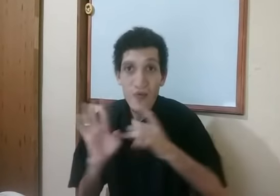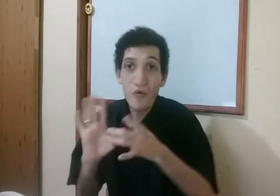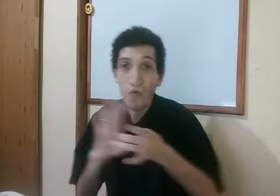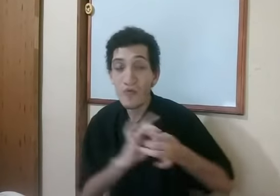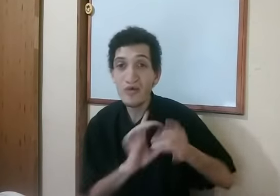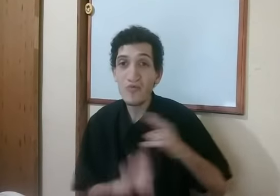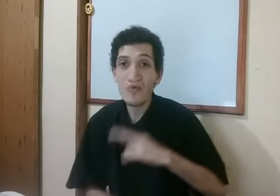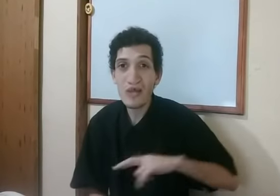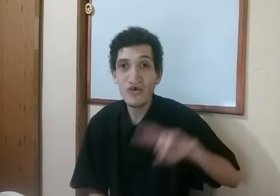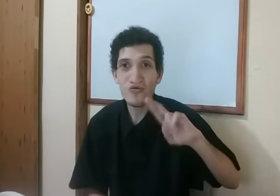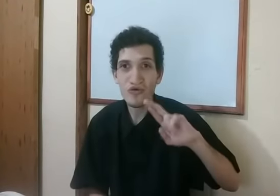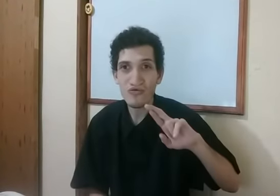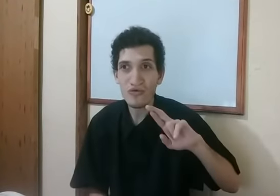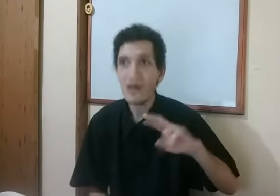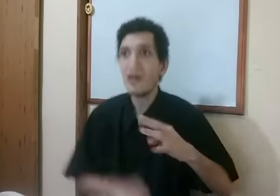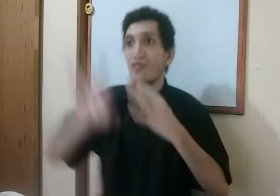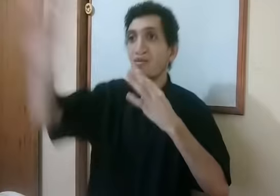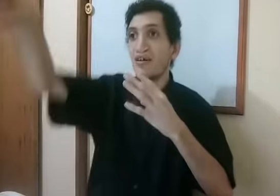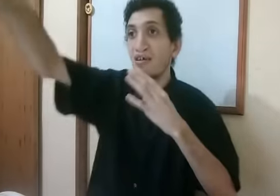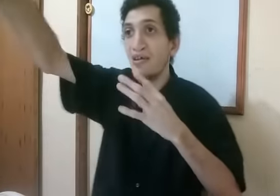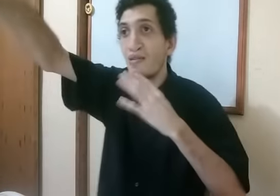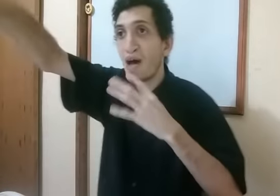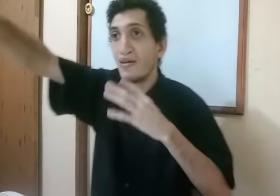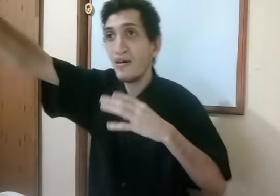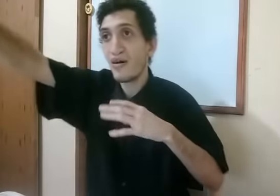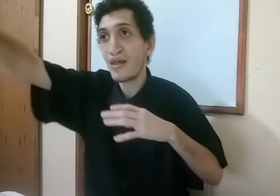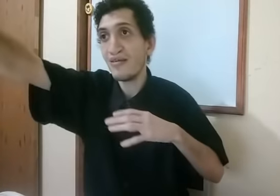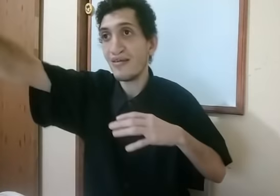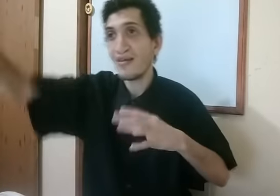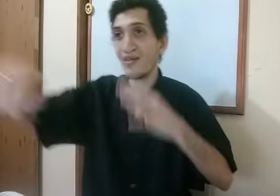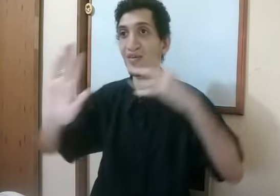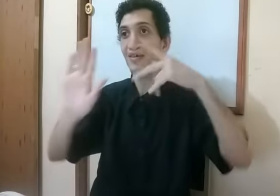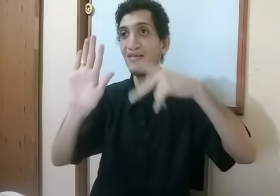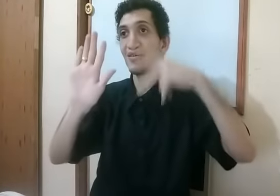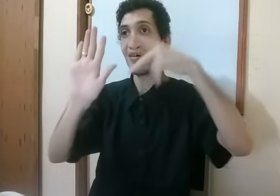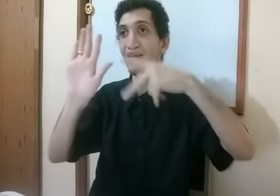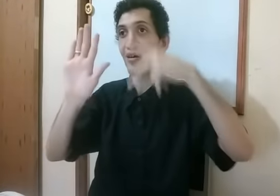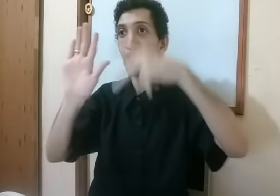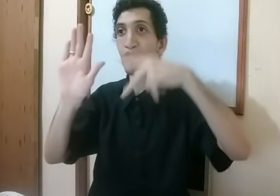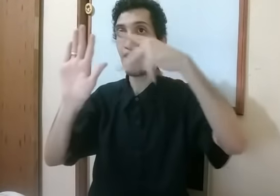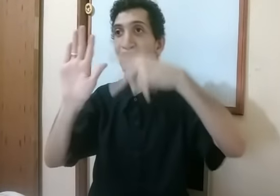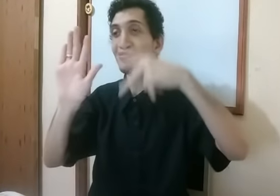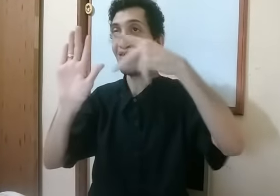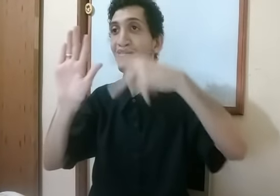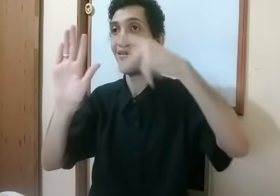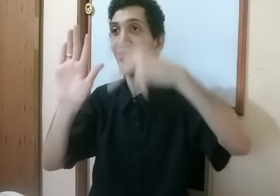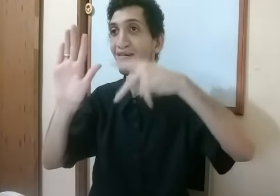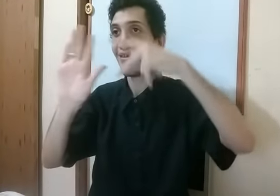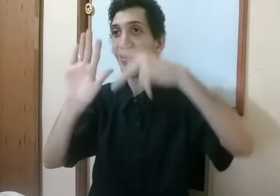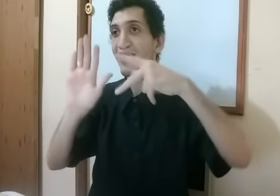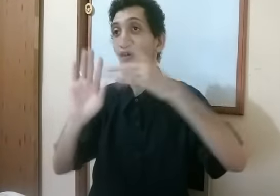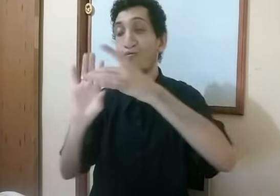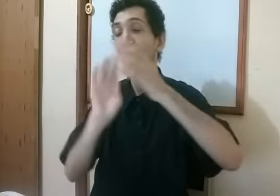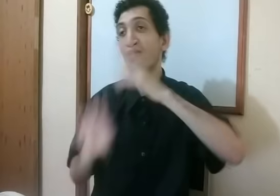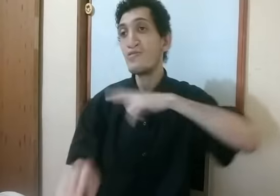no contexto religioso. Você conhecia esse sinal aqui? Olha aqui. Você conhecia? Promessa? É contexto